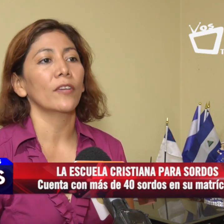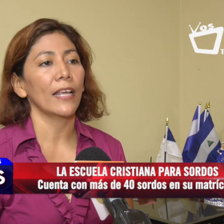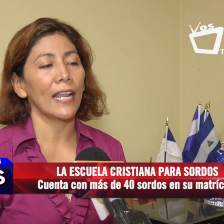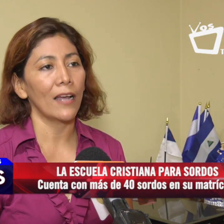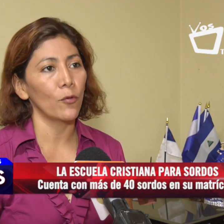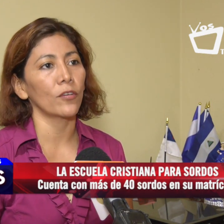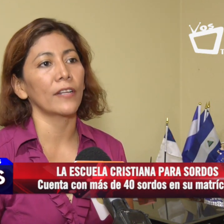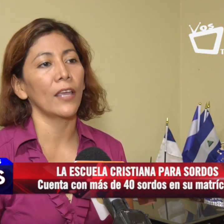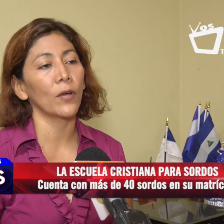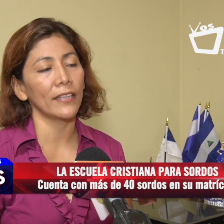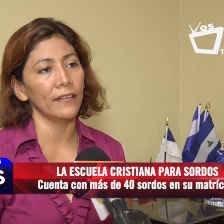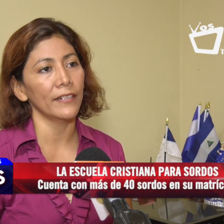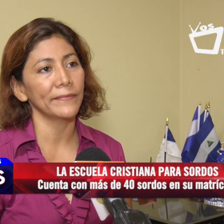la labor educativa.